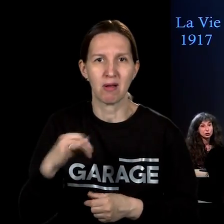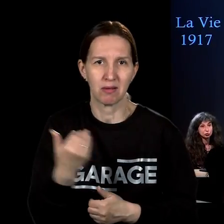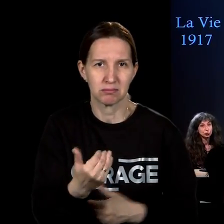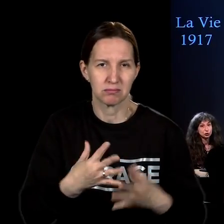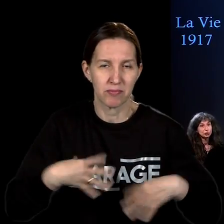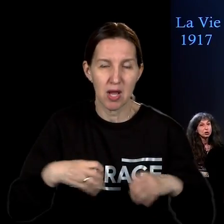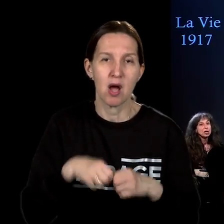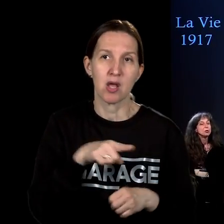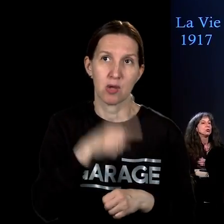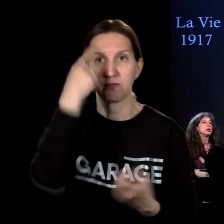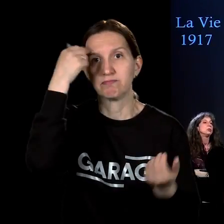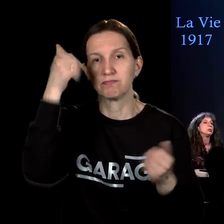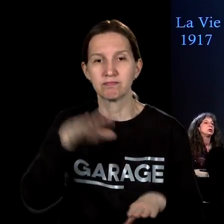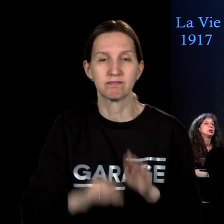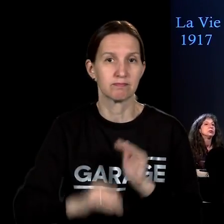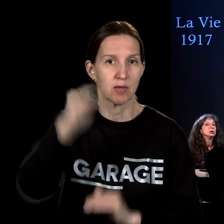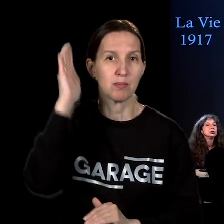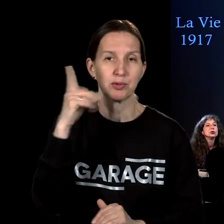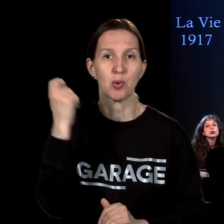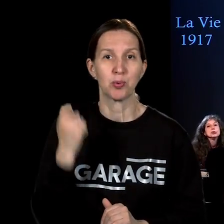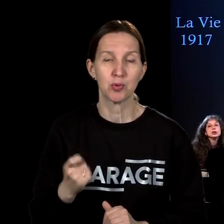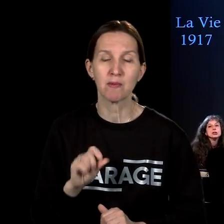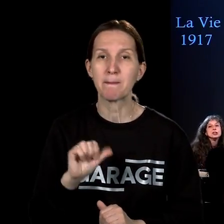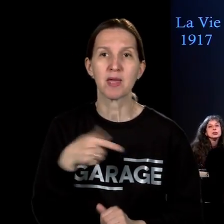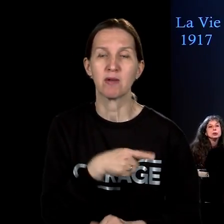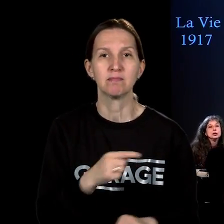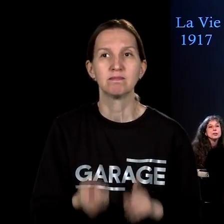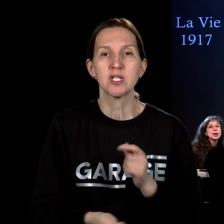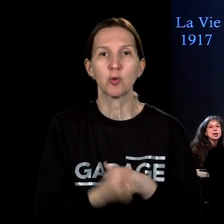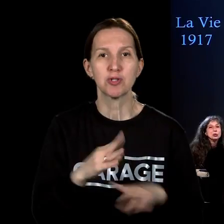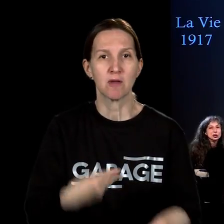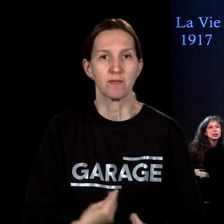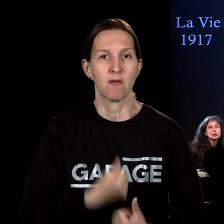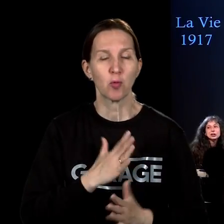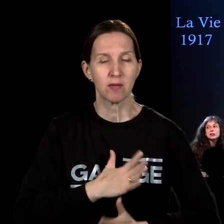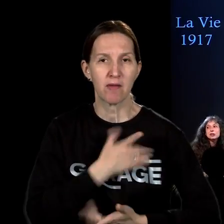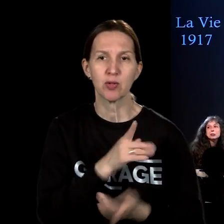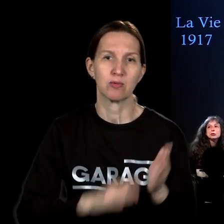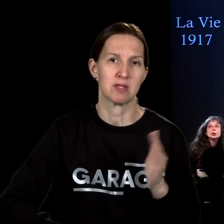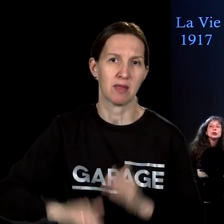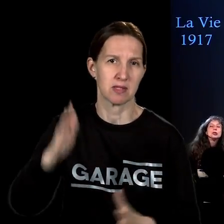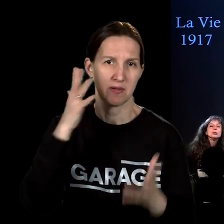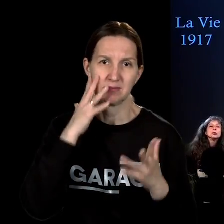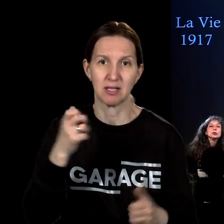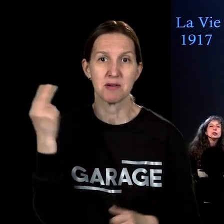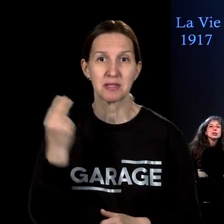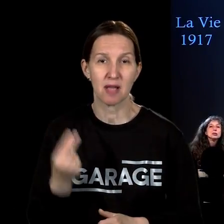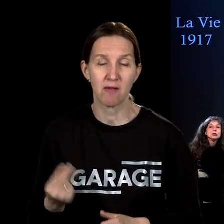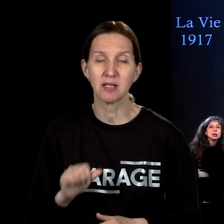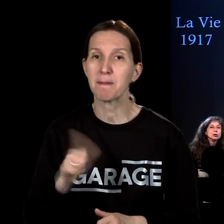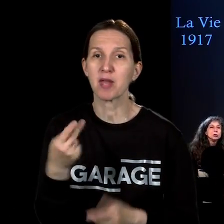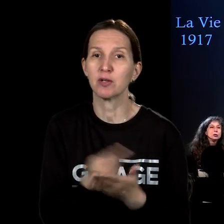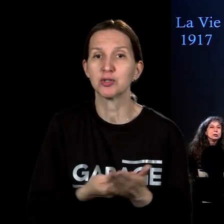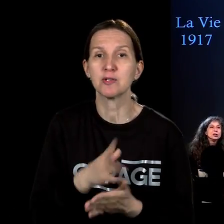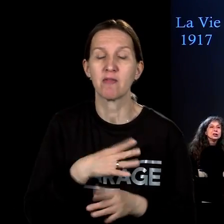что он станет художником. Причем одним из первых его источников вдохновения были, он с детства рисовал, и первое, что, чуть ли не первое, что